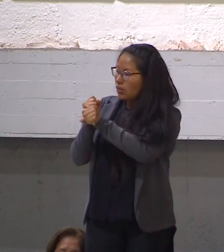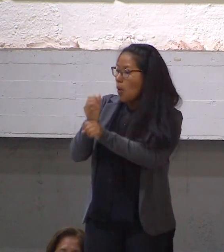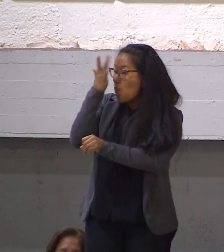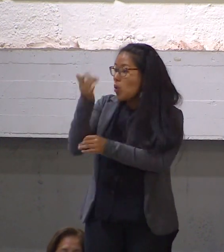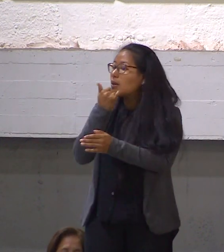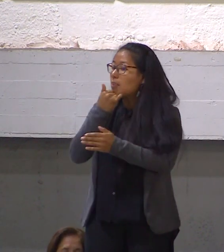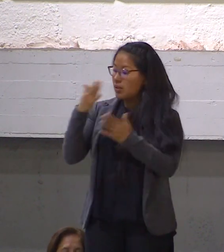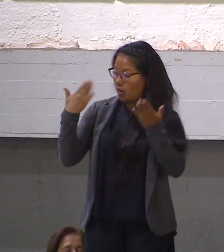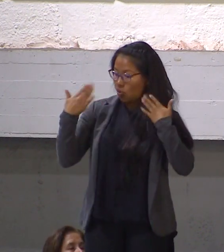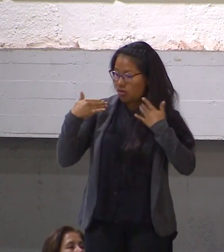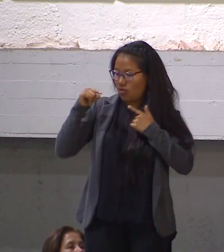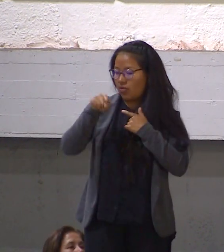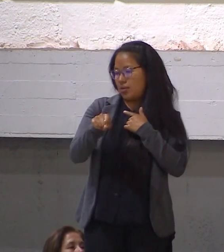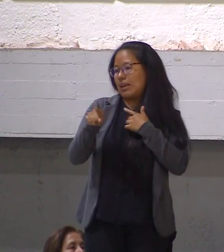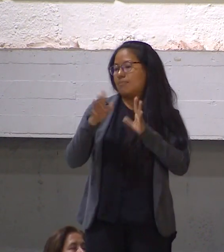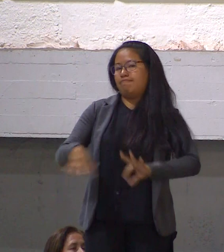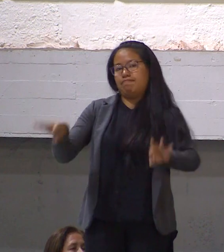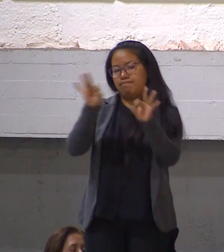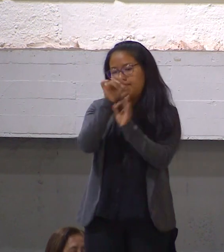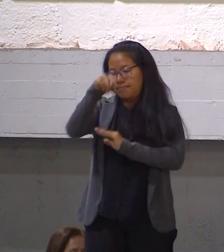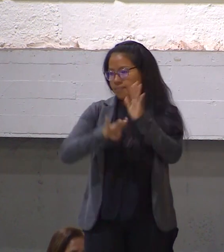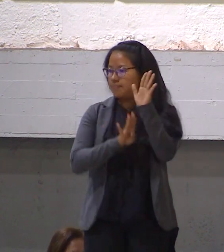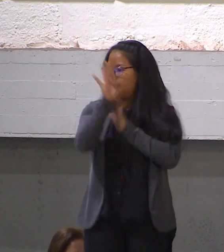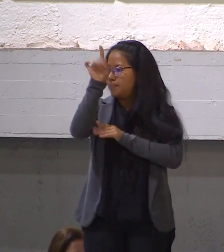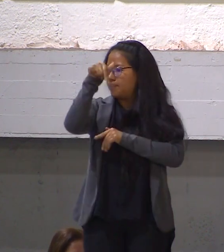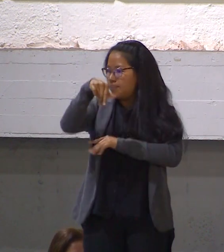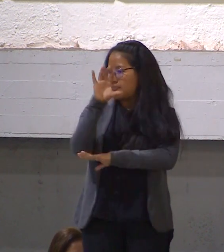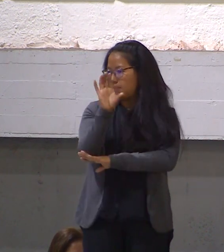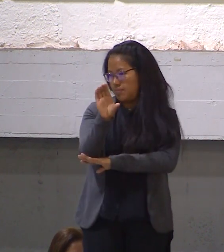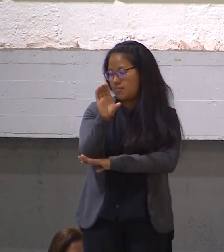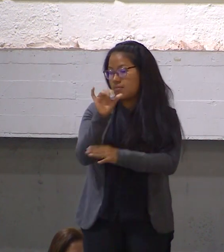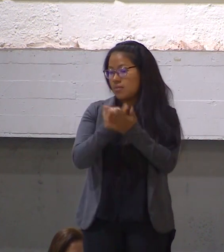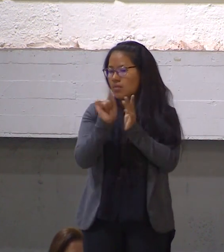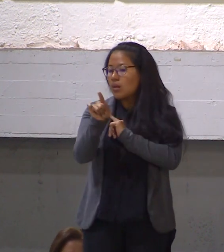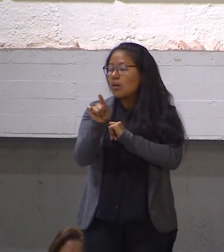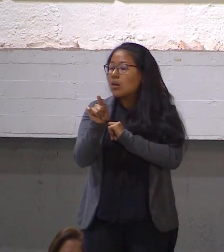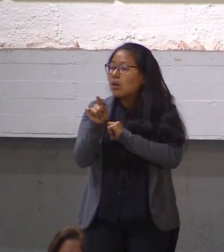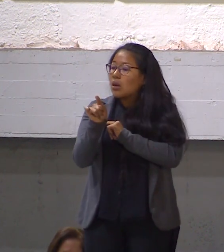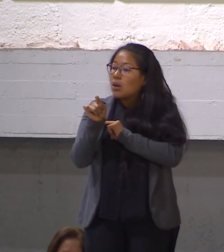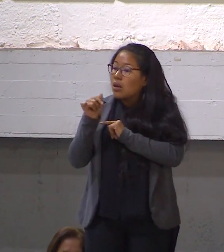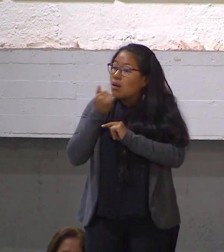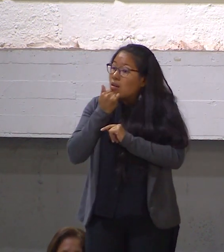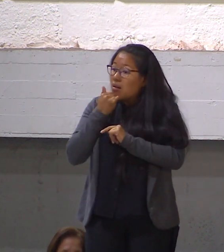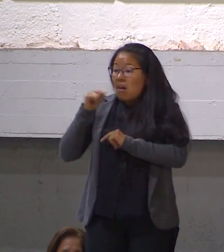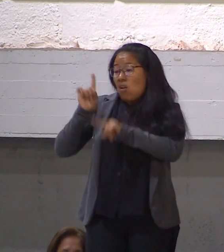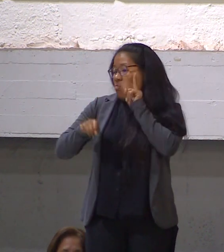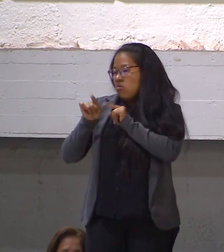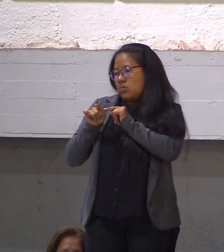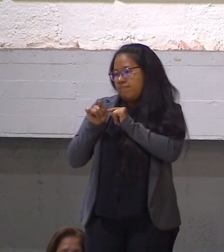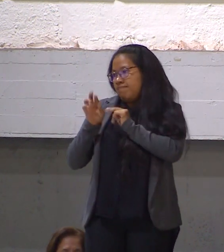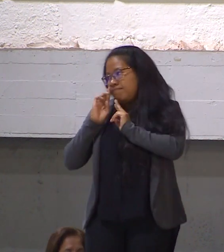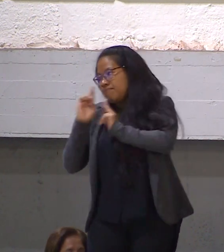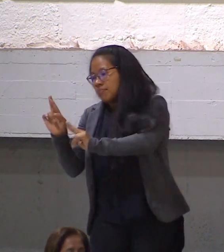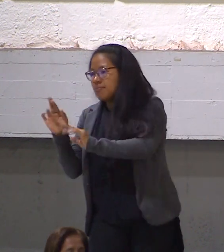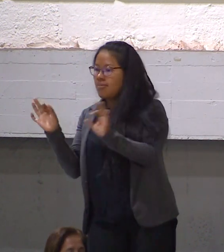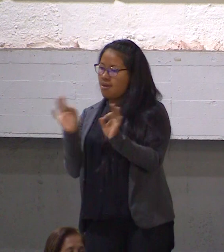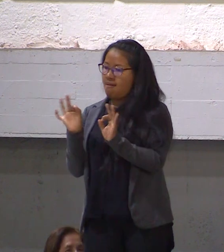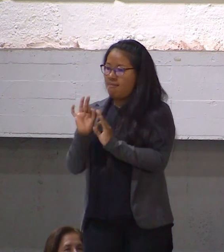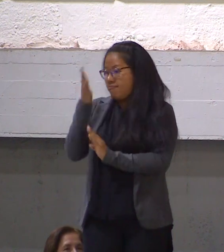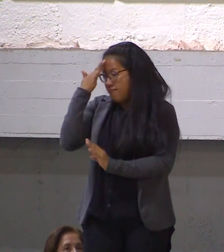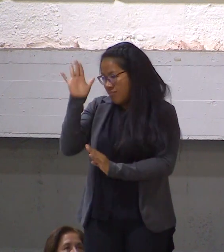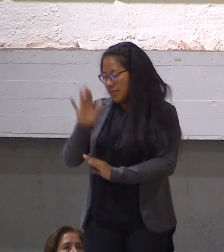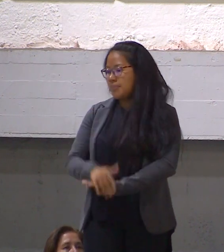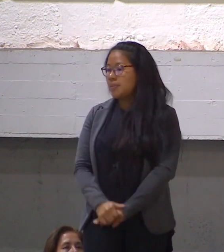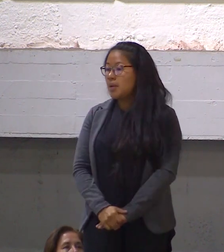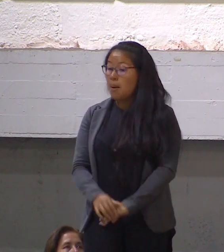base del desarrollo del deporte en nuestro país cosa que muchos no reconocen pero que para